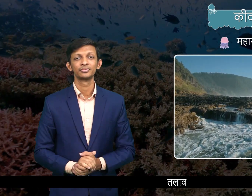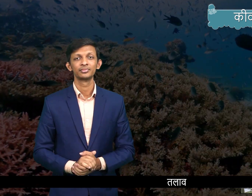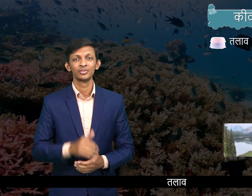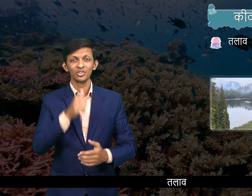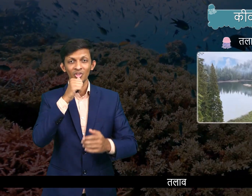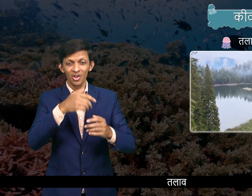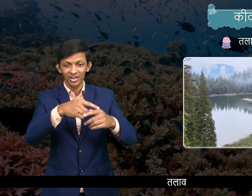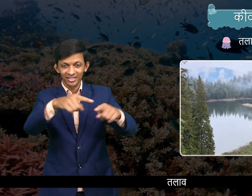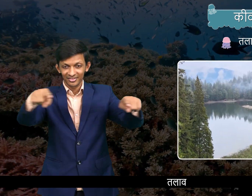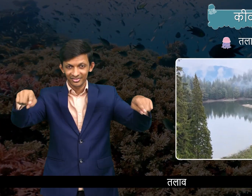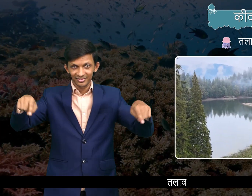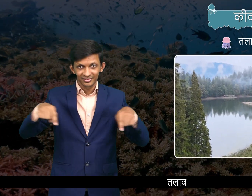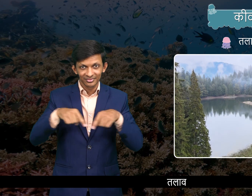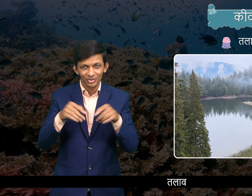तलाव,